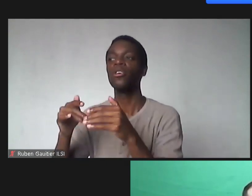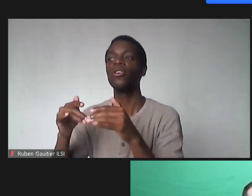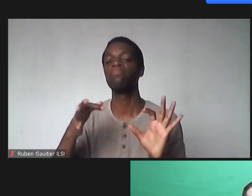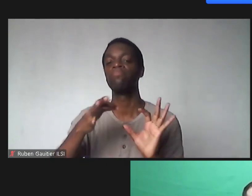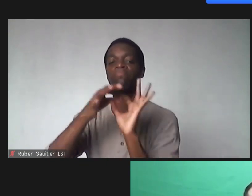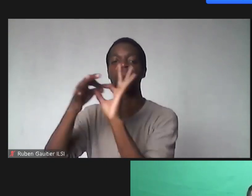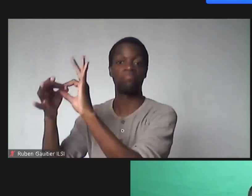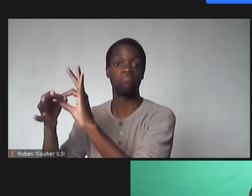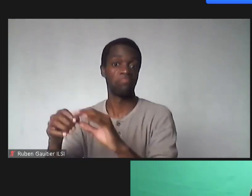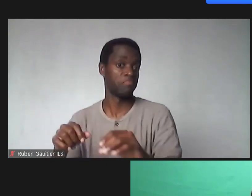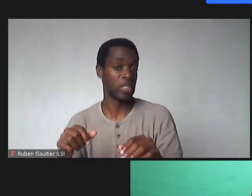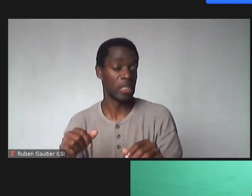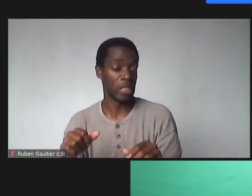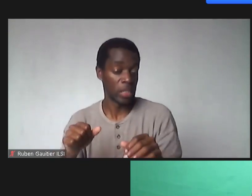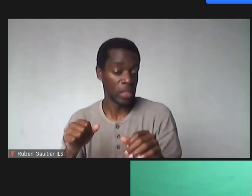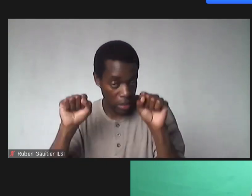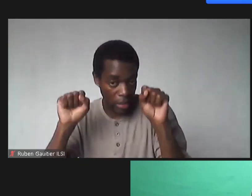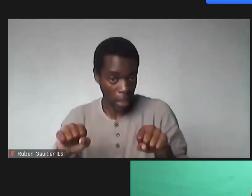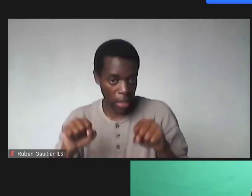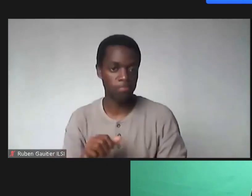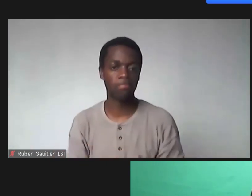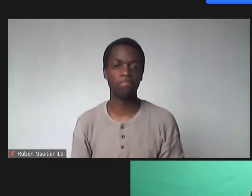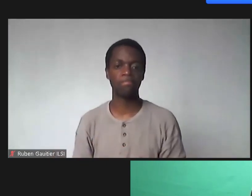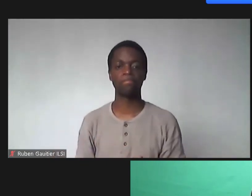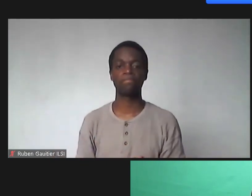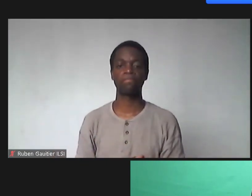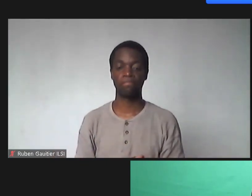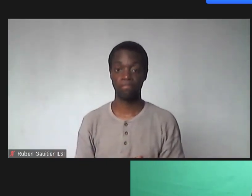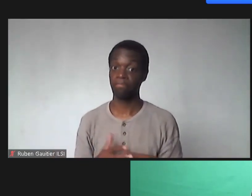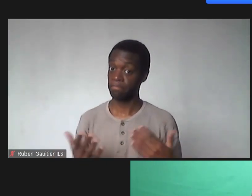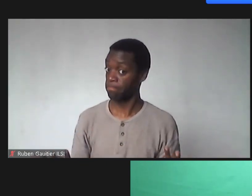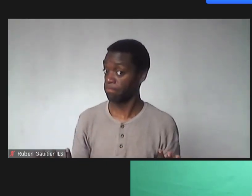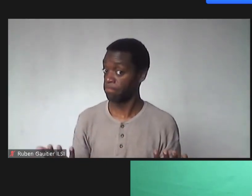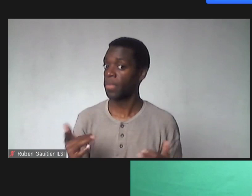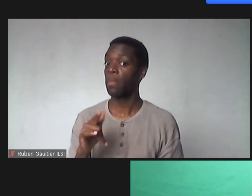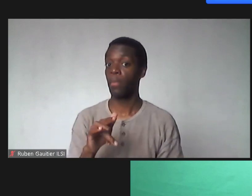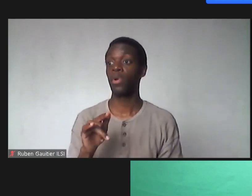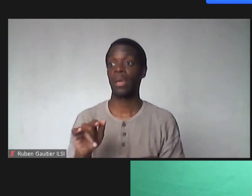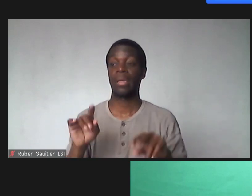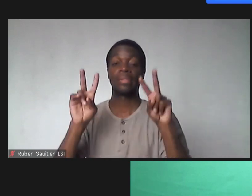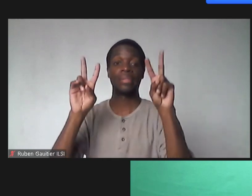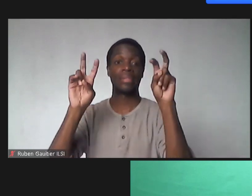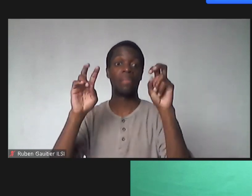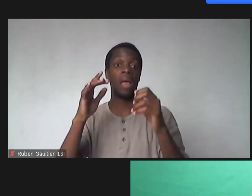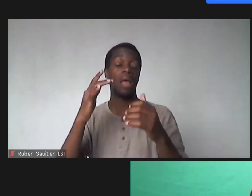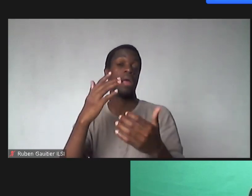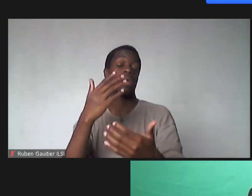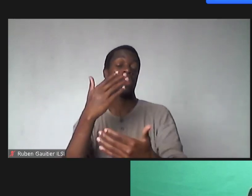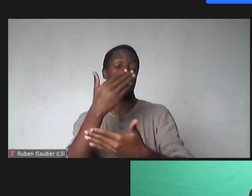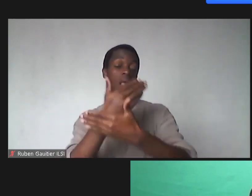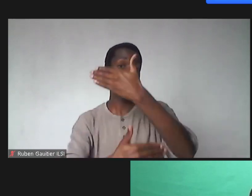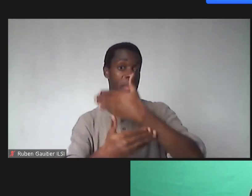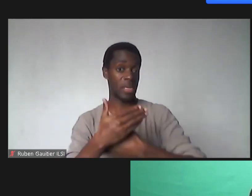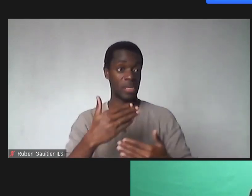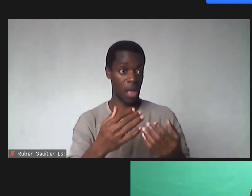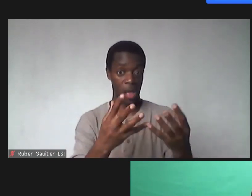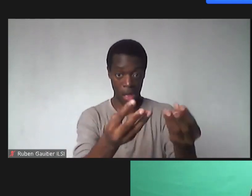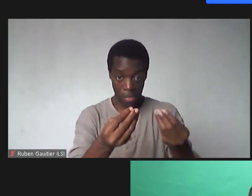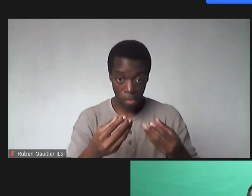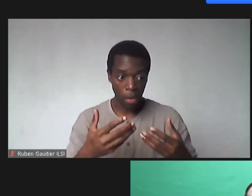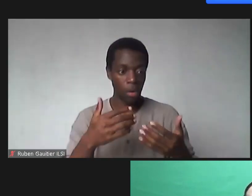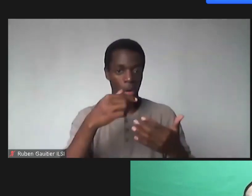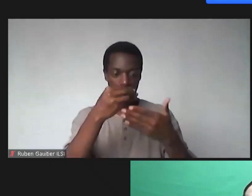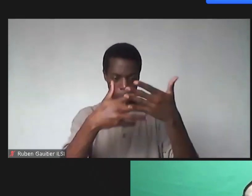Así que esa ya impulsiona la incorporación de la temática de la discapacidad, dado que la mayoría de los indicadores de seguimiento requieren ser